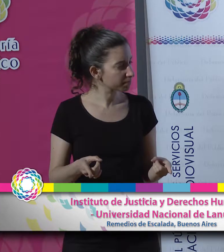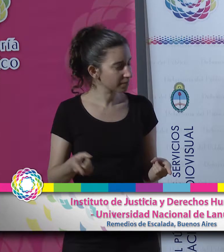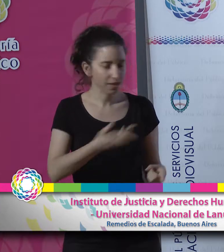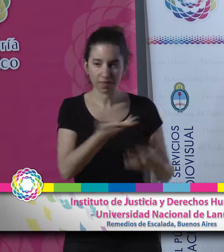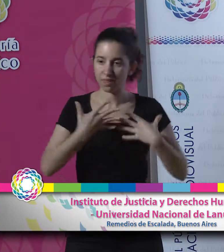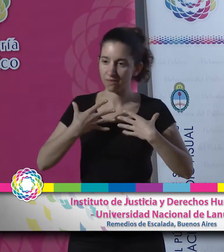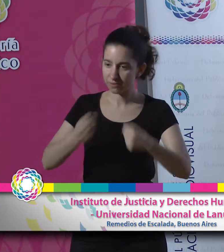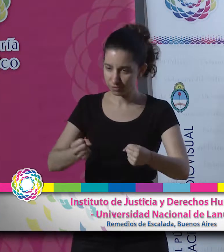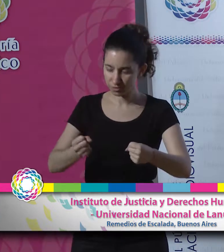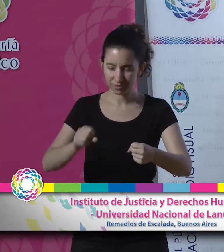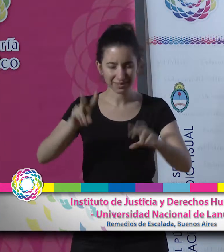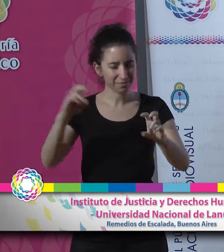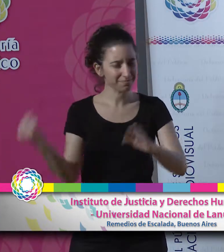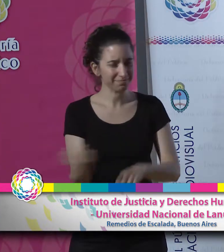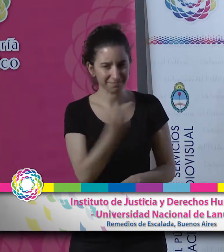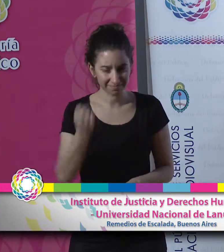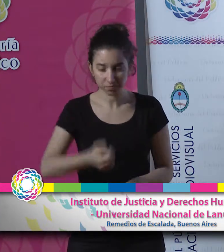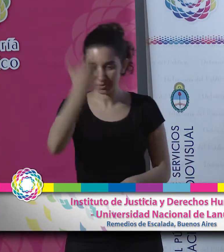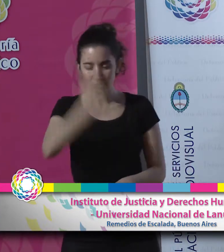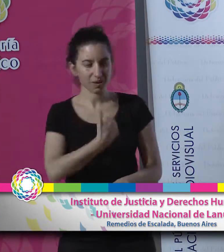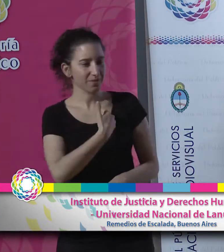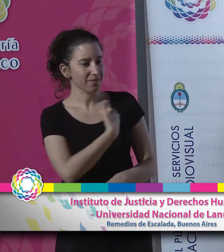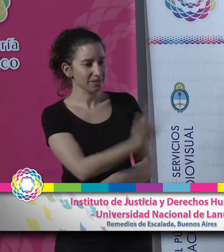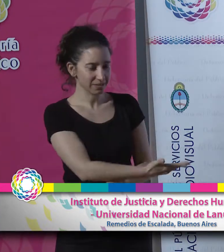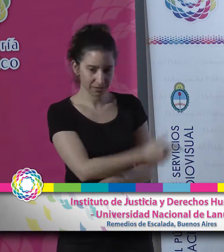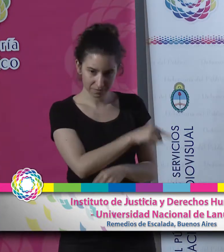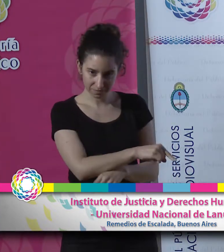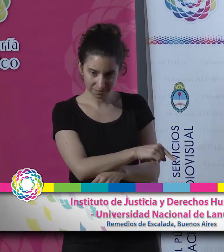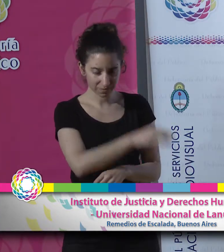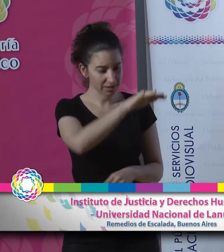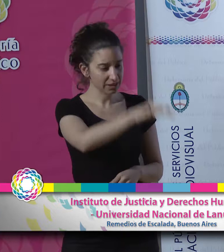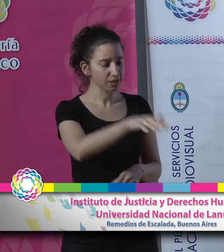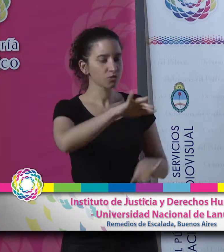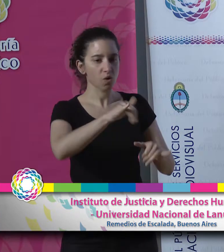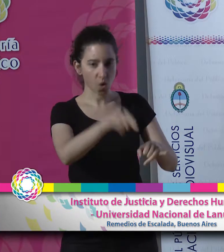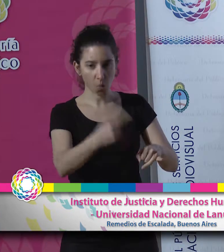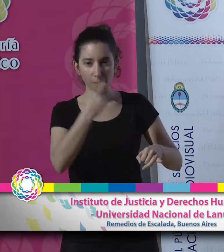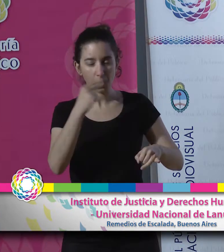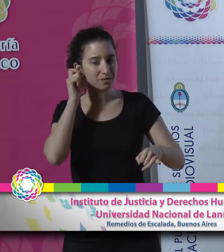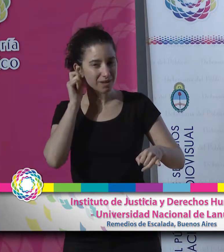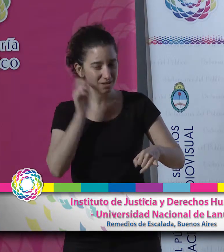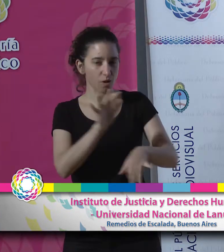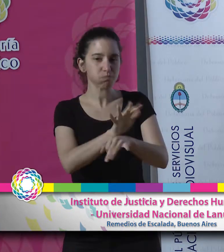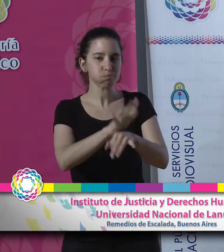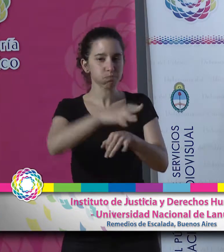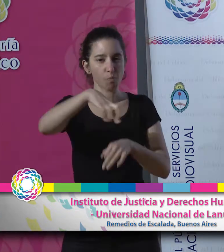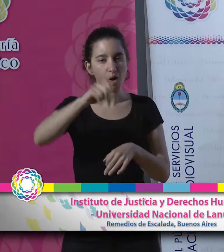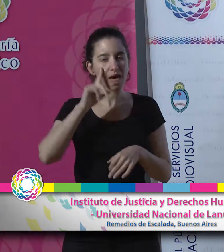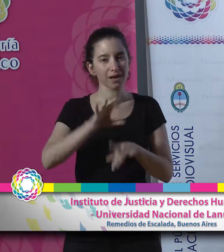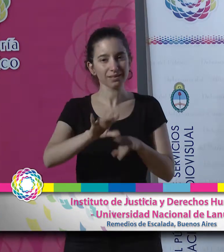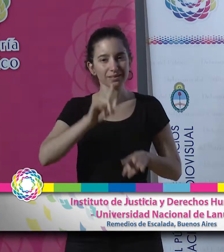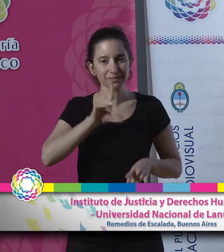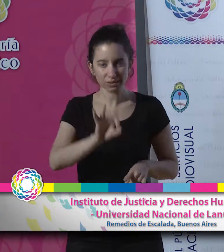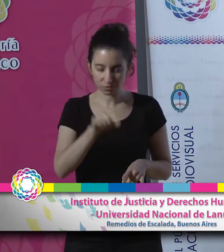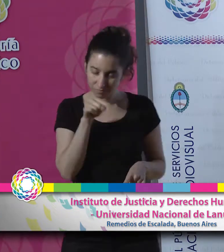defensoría en el caso de un vecino de lanús que es el conocido polaquito que es un chico de 11 años que en una connivencia entre medios de